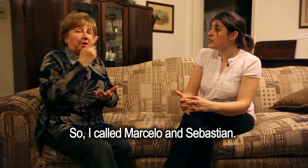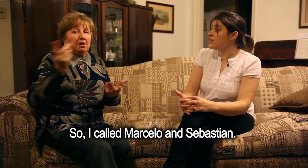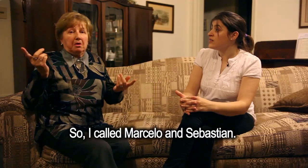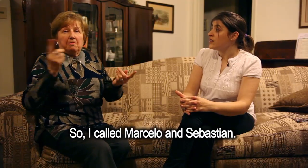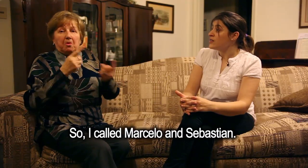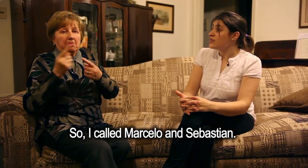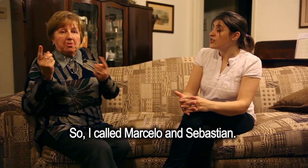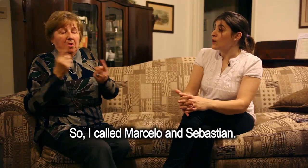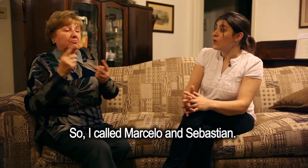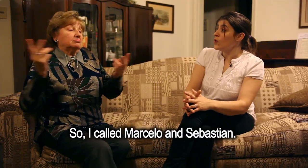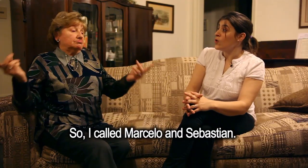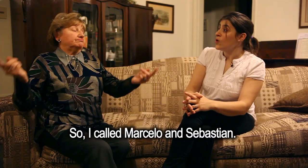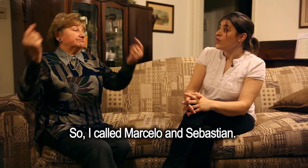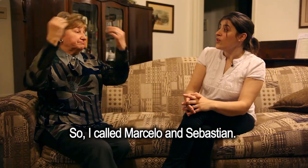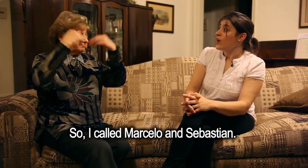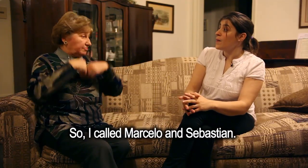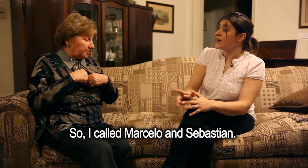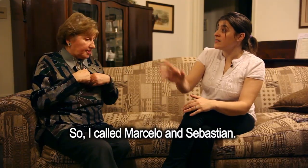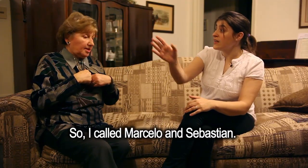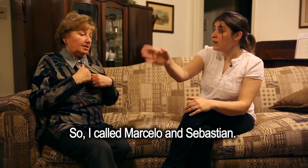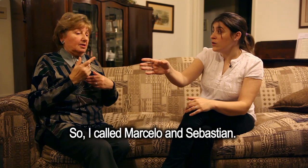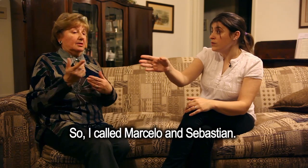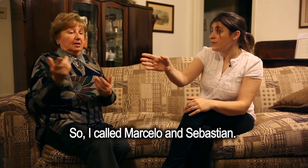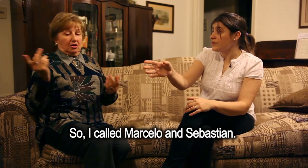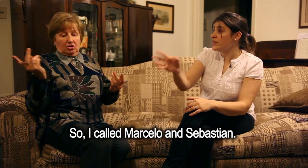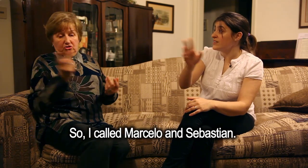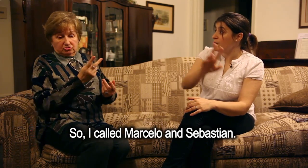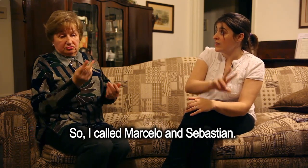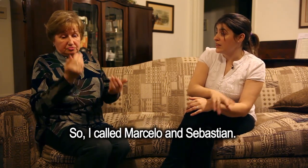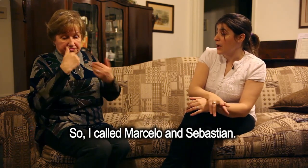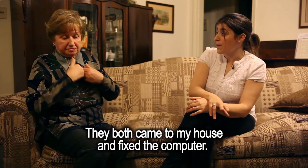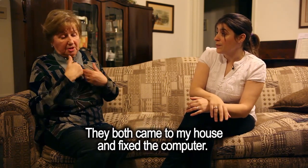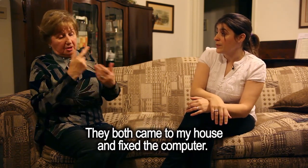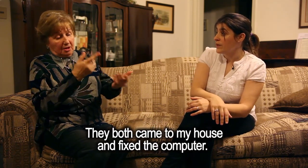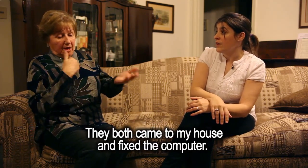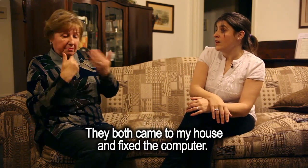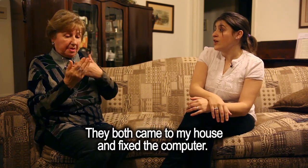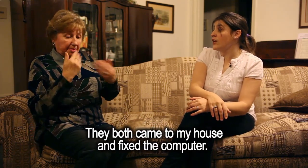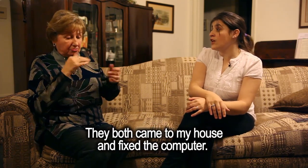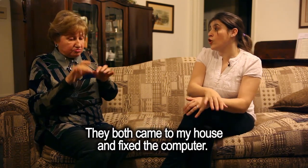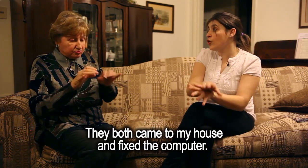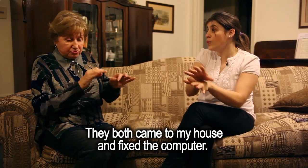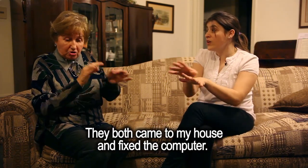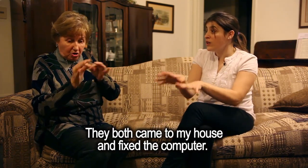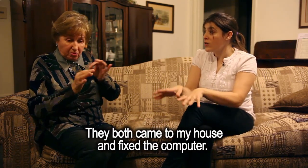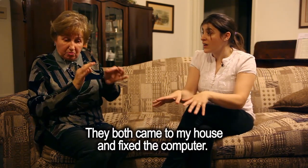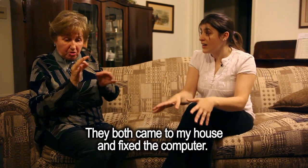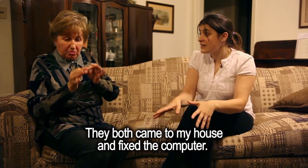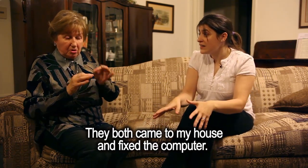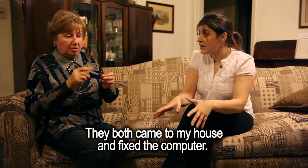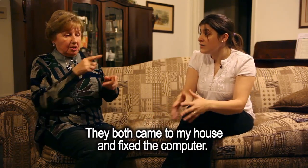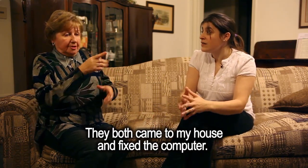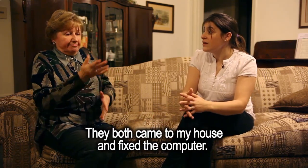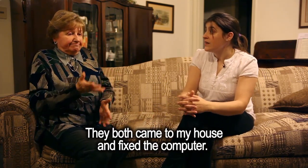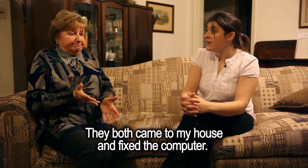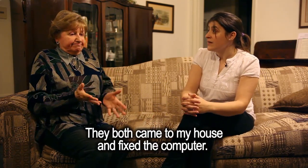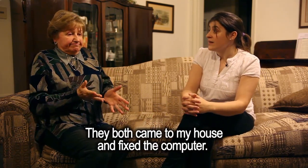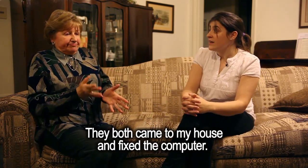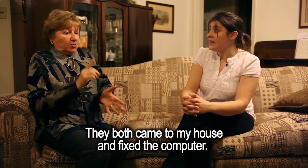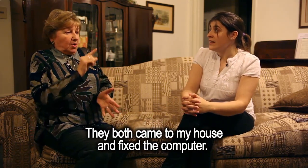Entonces llamó a Marcelo y a Sebastián. Y los dos vinieron a casa y